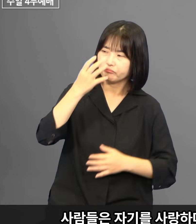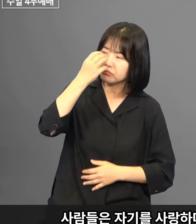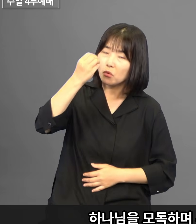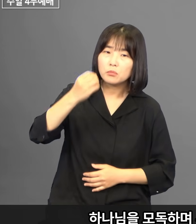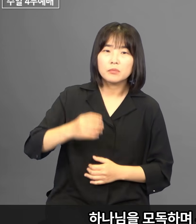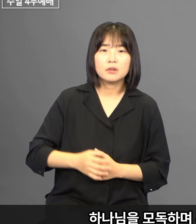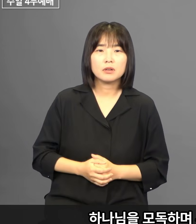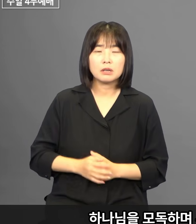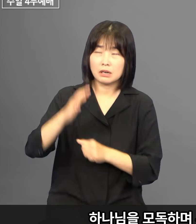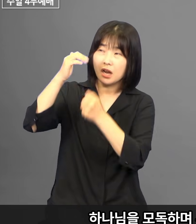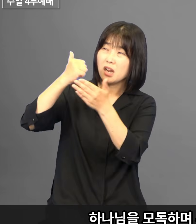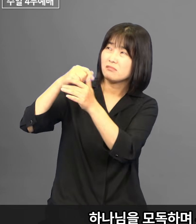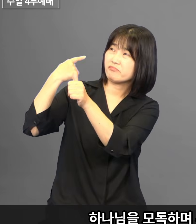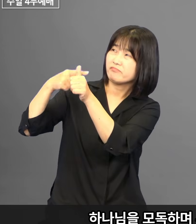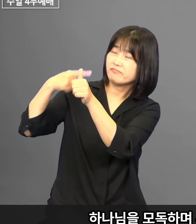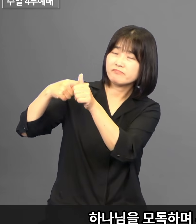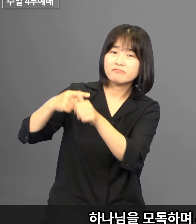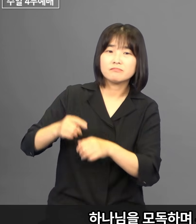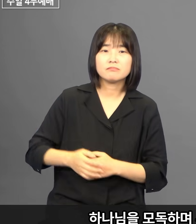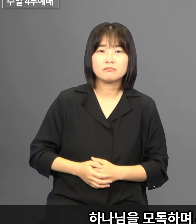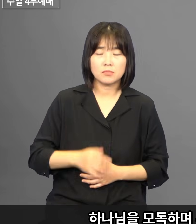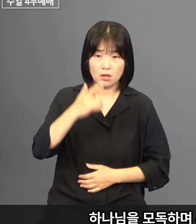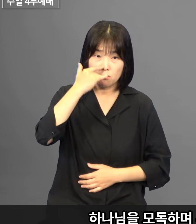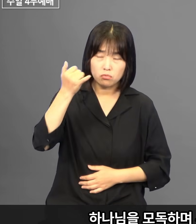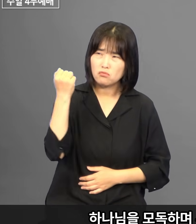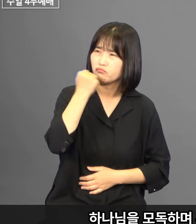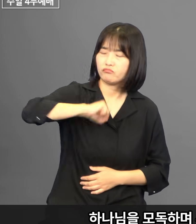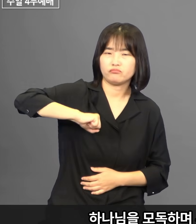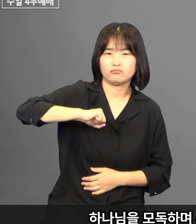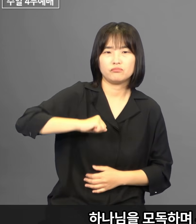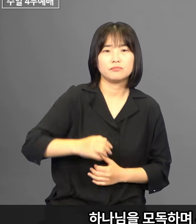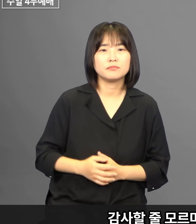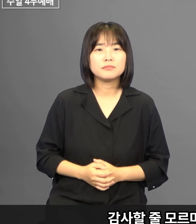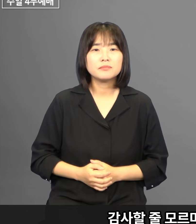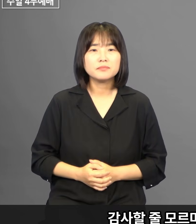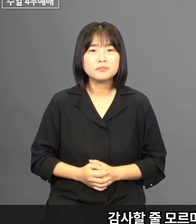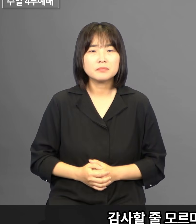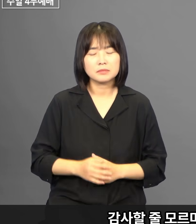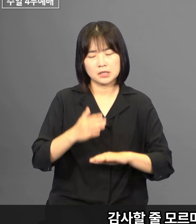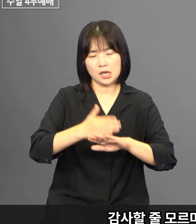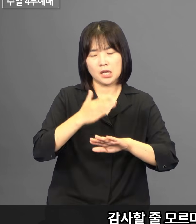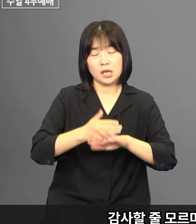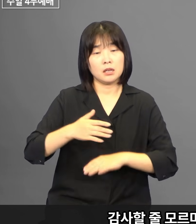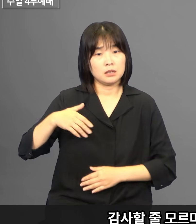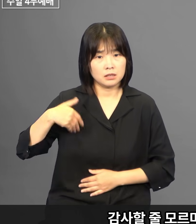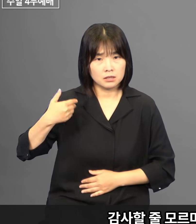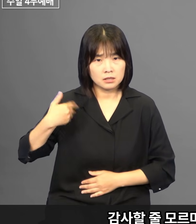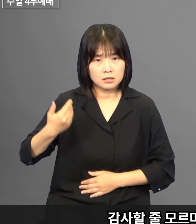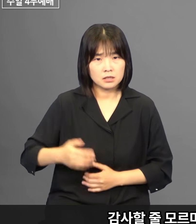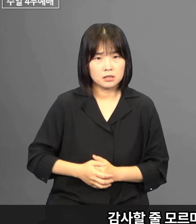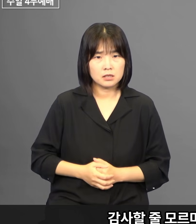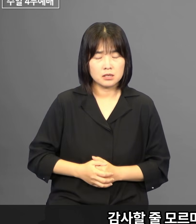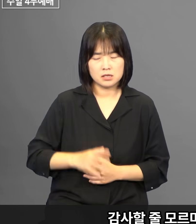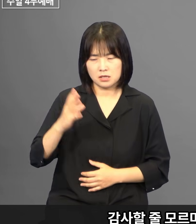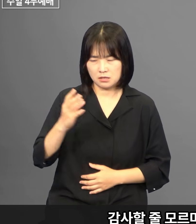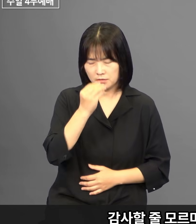교만하며 하나님을 모독하며 부모에게 순종하지 아니하며 감사할 줄 모르며